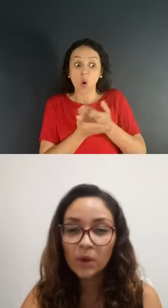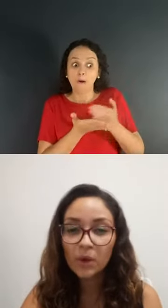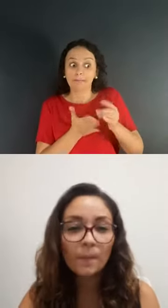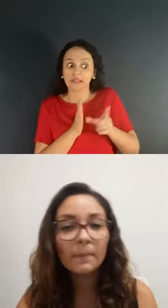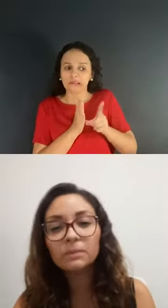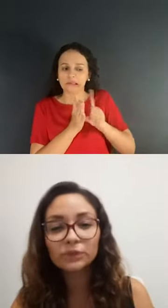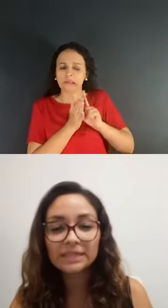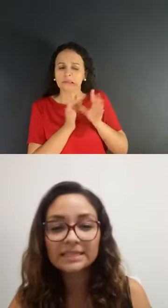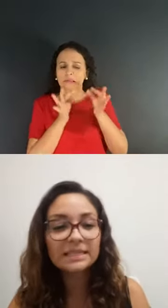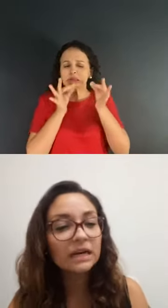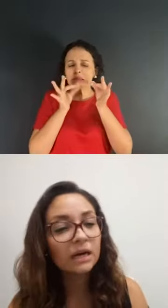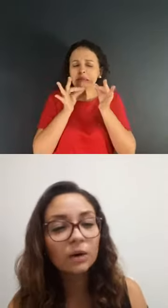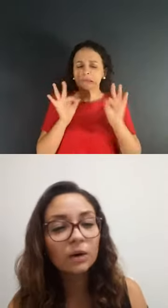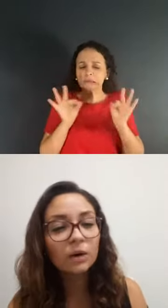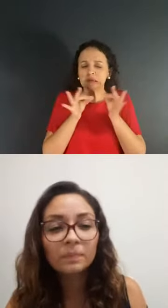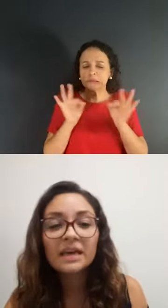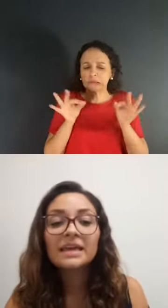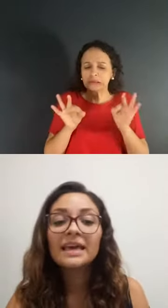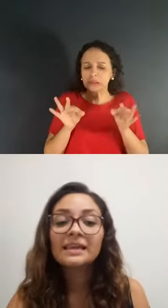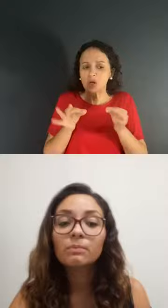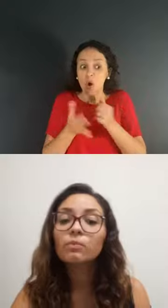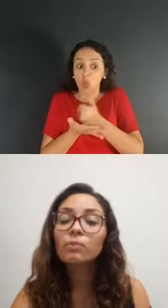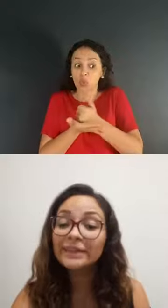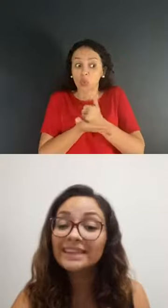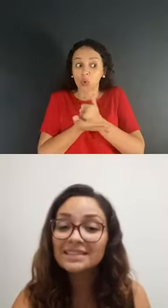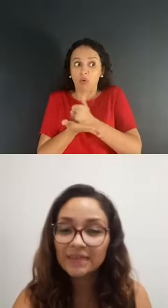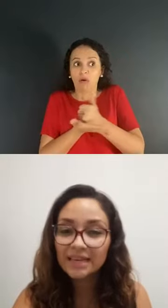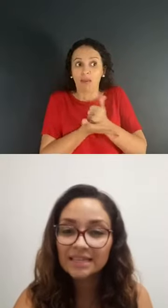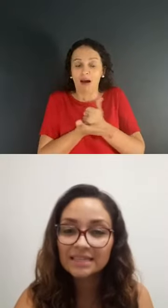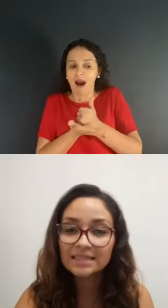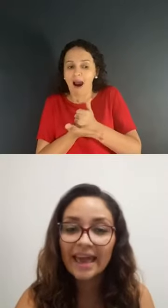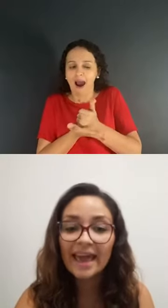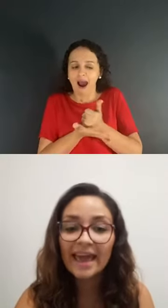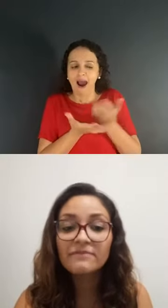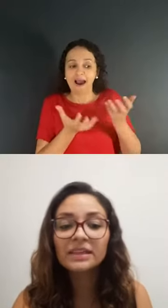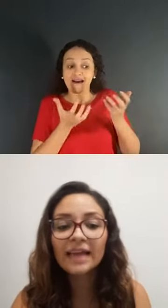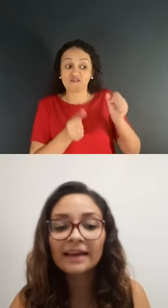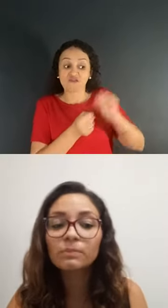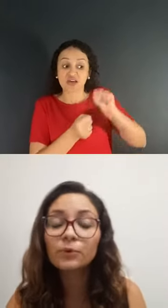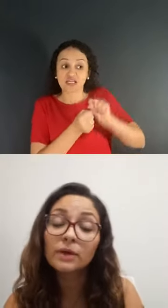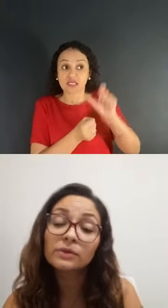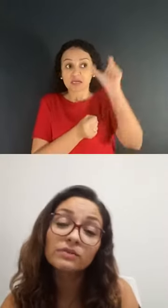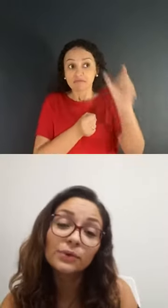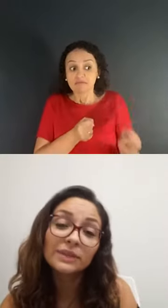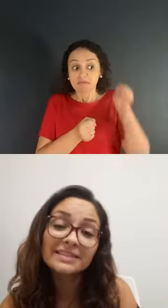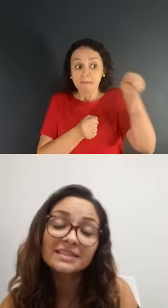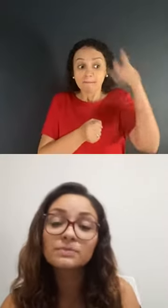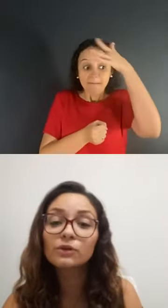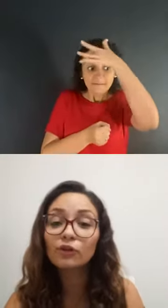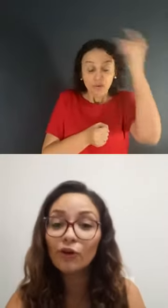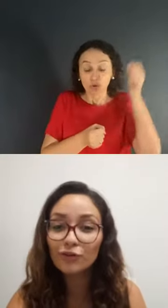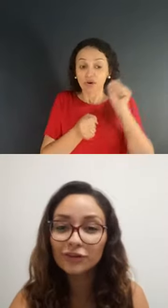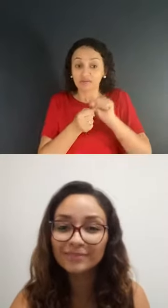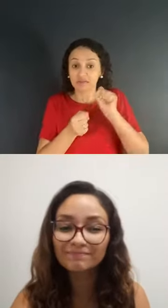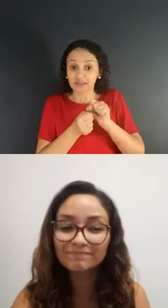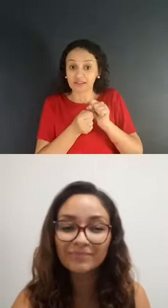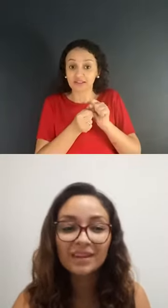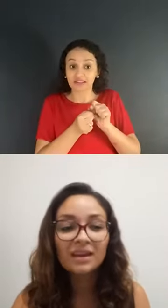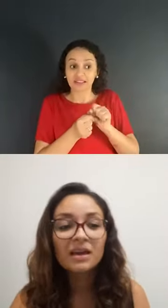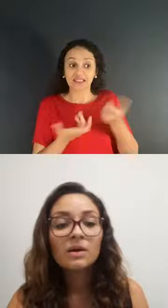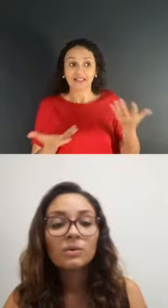controle, uma manipulação, que ela por muitas vezes é velada por meio da violência